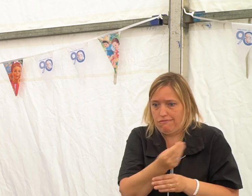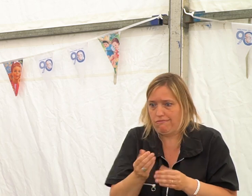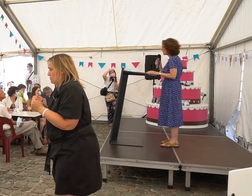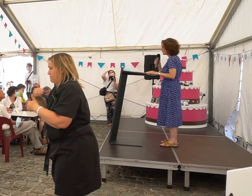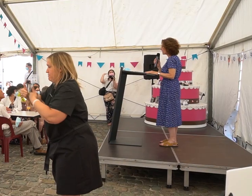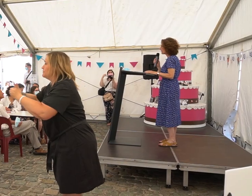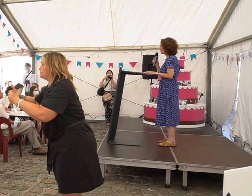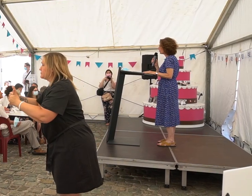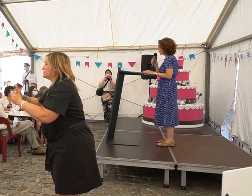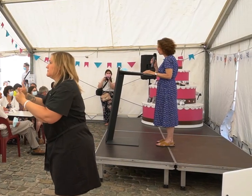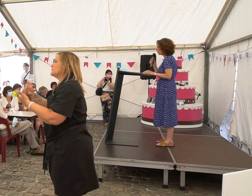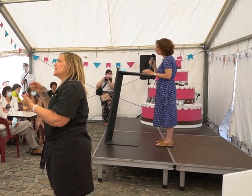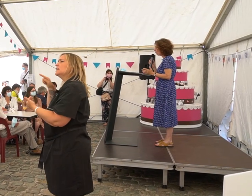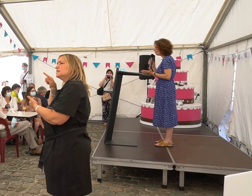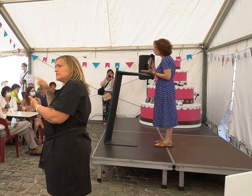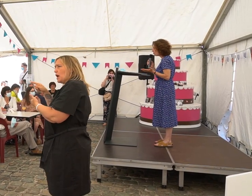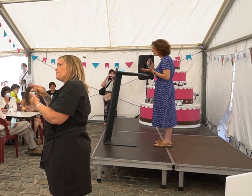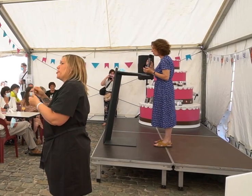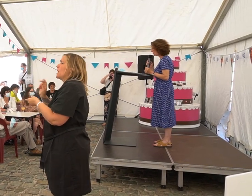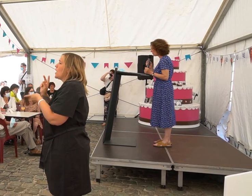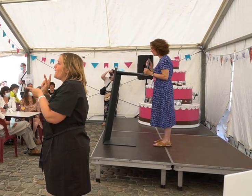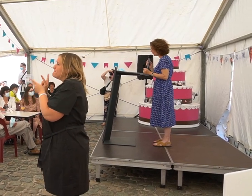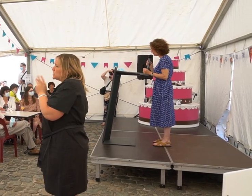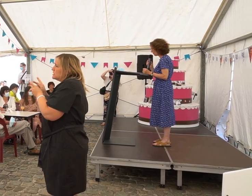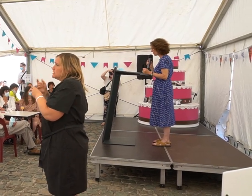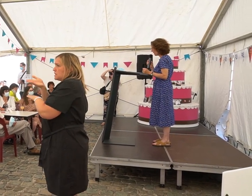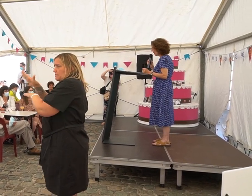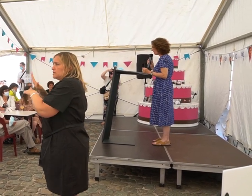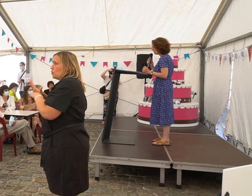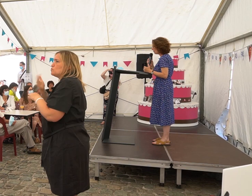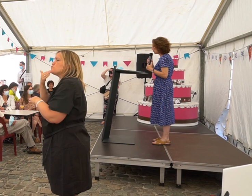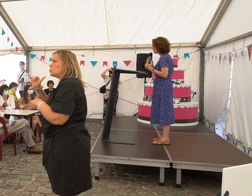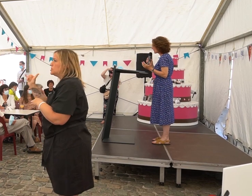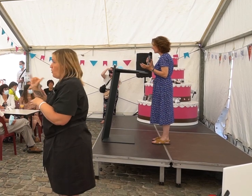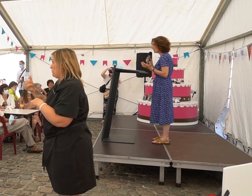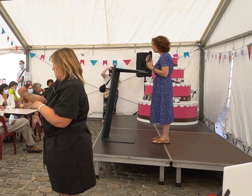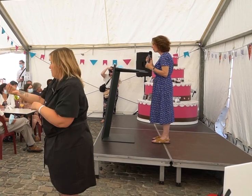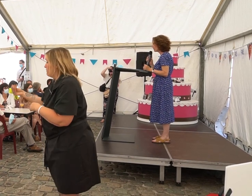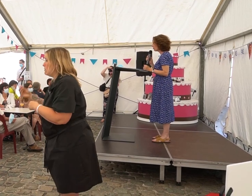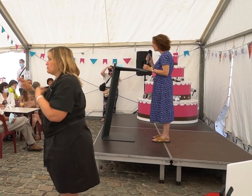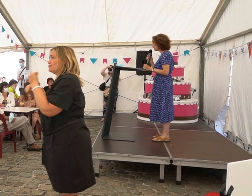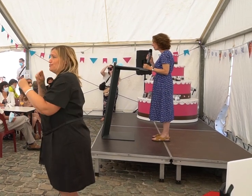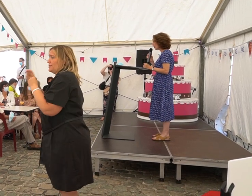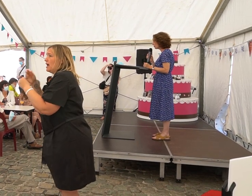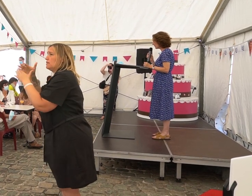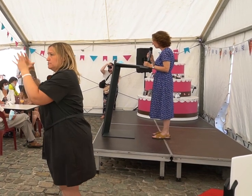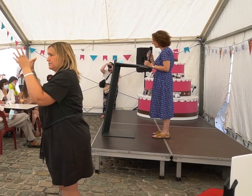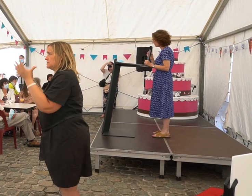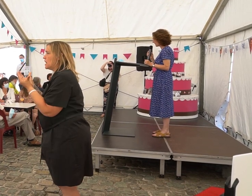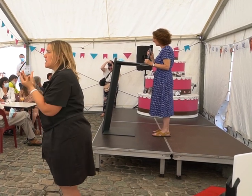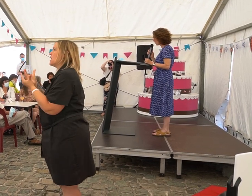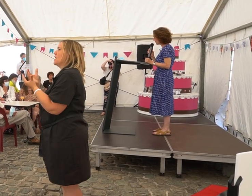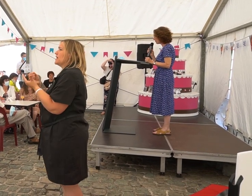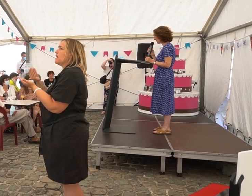c'est finalement ce qu'elle incarne peut-être le mieux et le plus, c'est l'enfance universelle, empreinte de valeurs